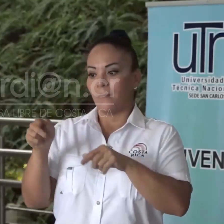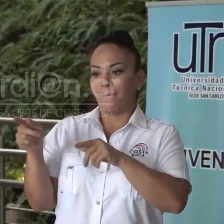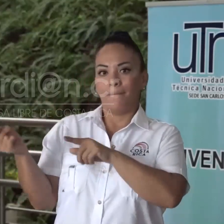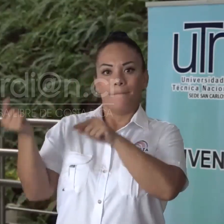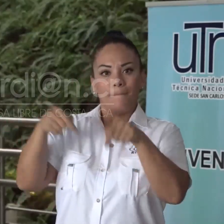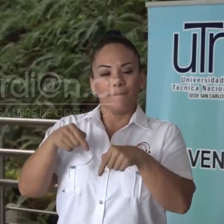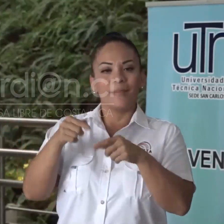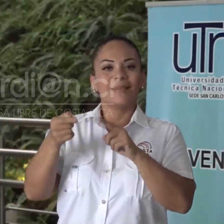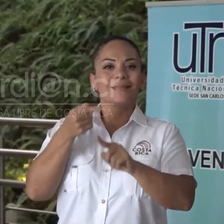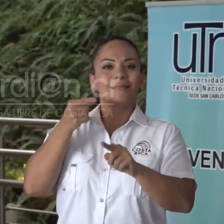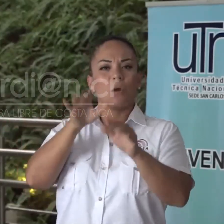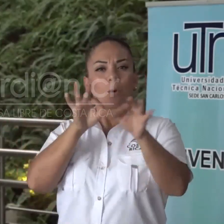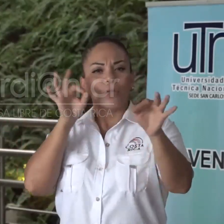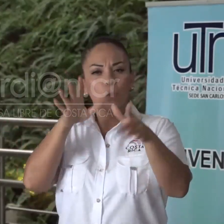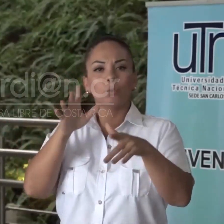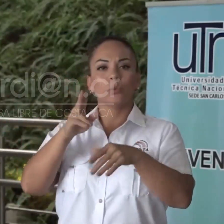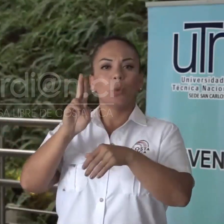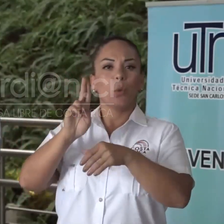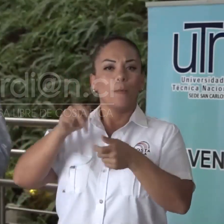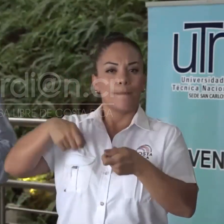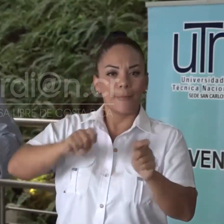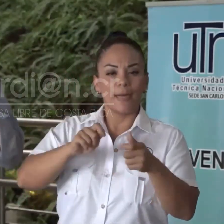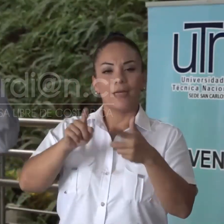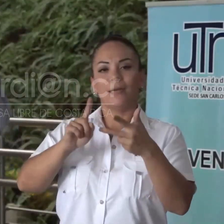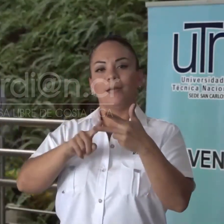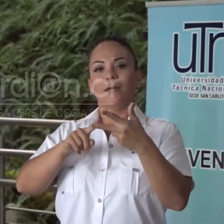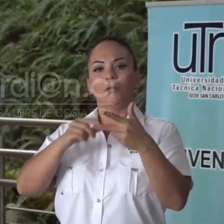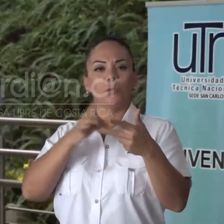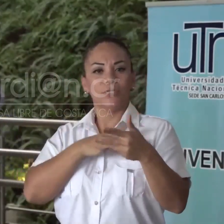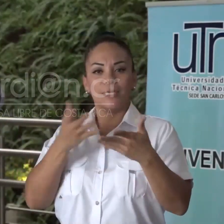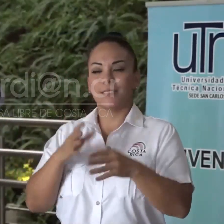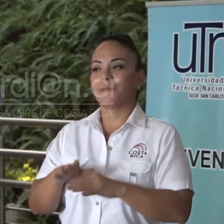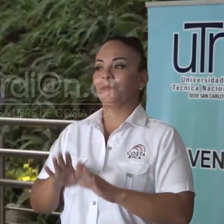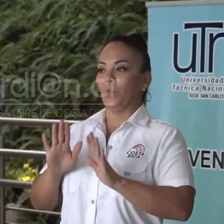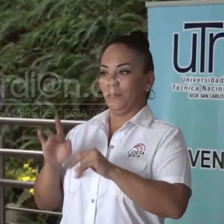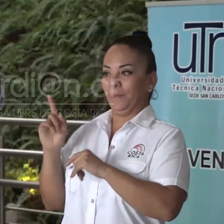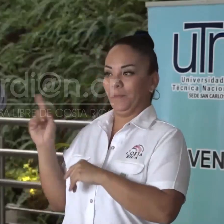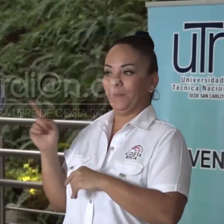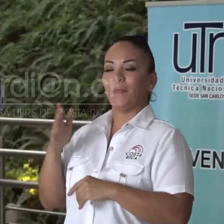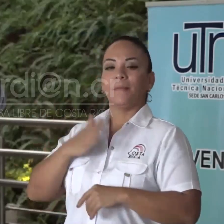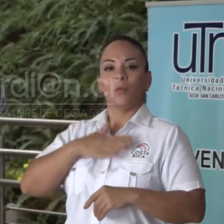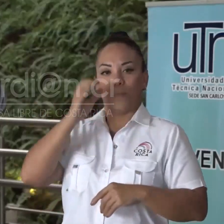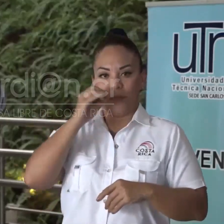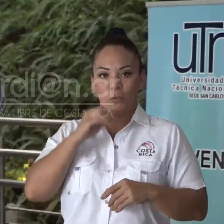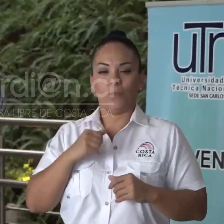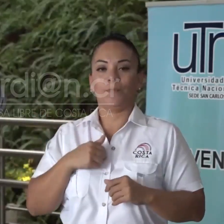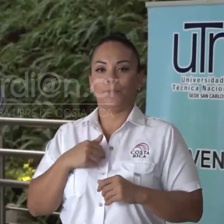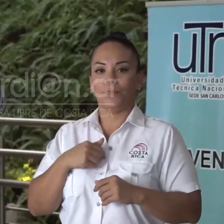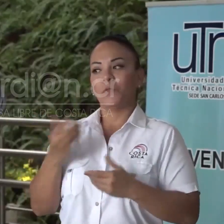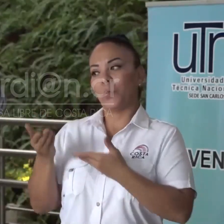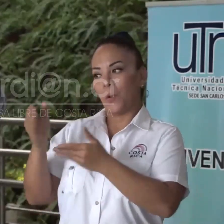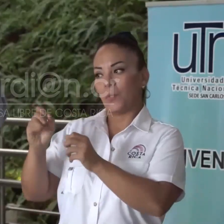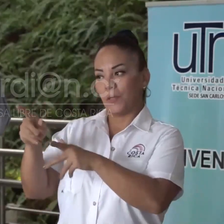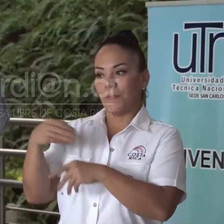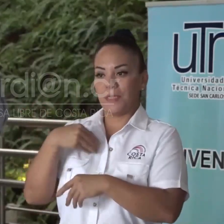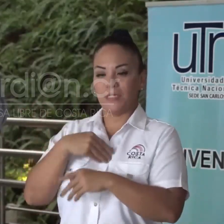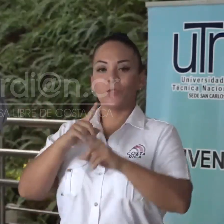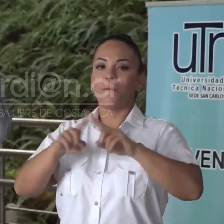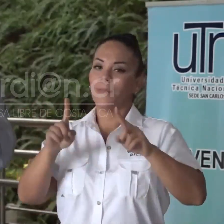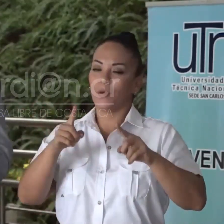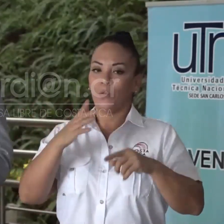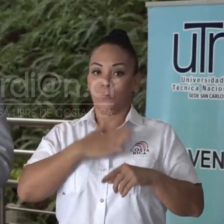chiles, guatuzos, si nos pueden hablar de esto también. Muchas gracias. Vea, mi opinión, yo le voy a dar al ministro, mi opinión es que